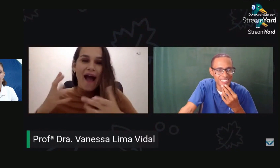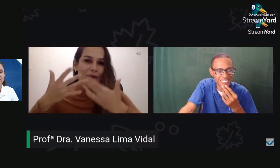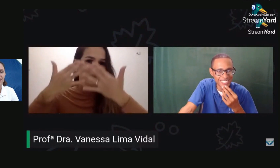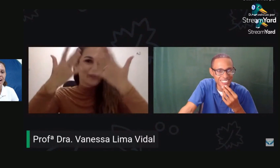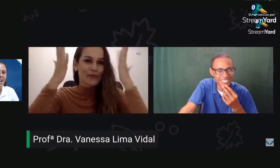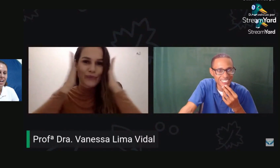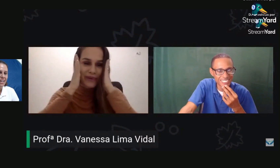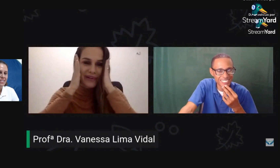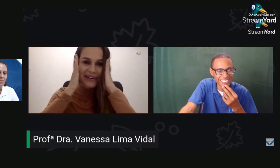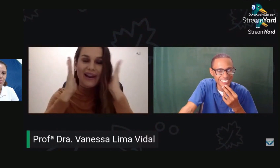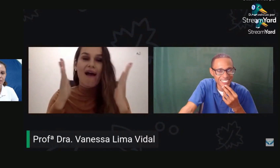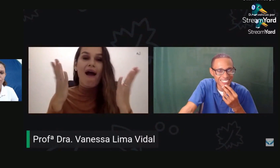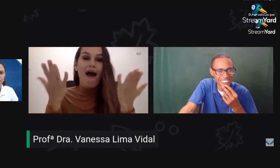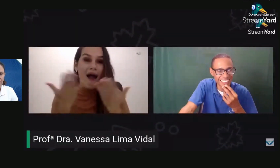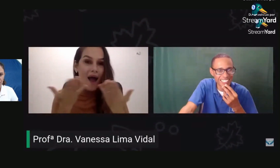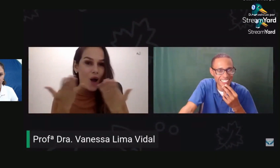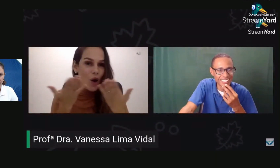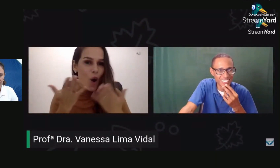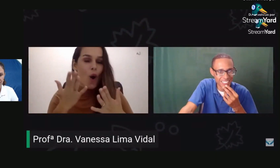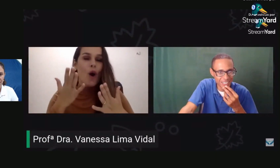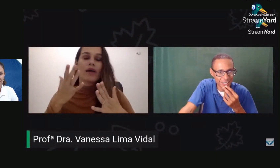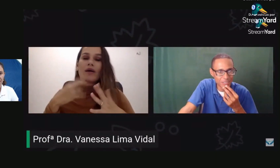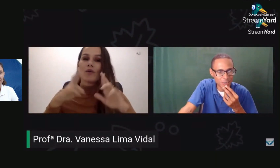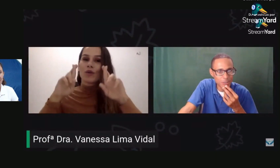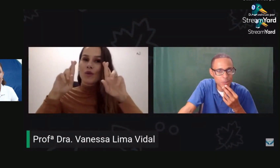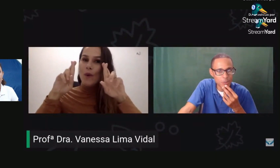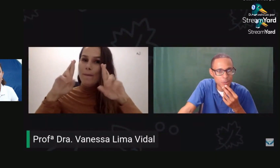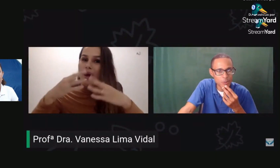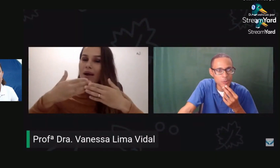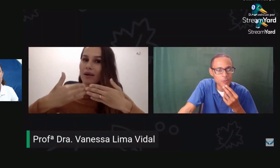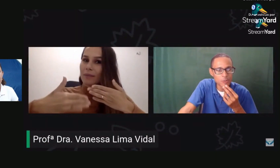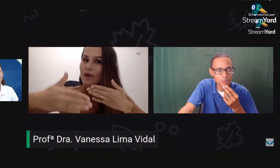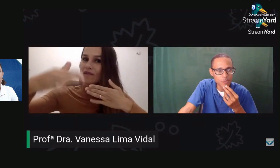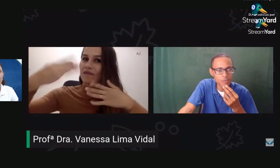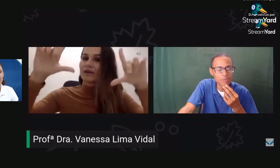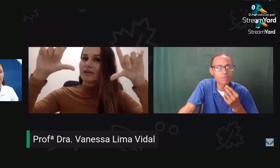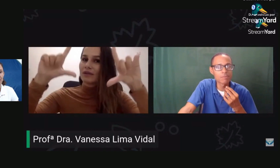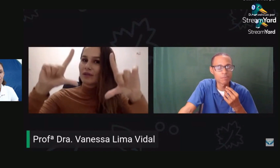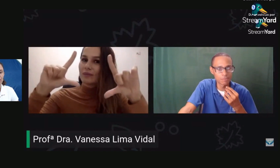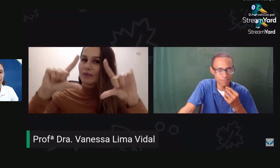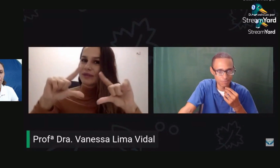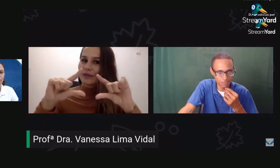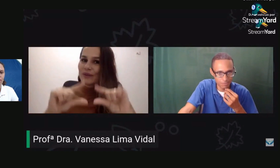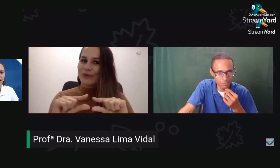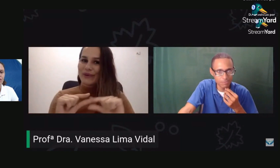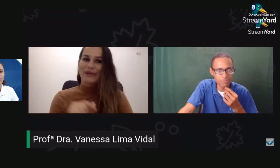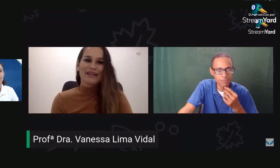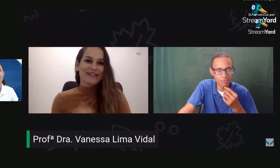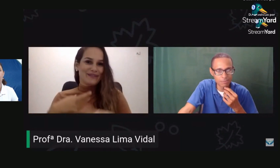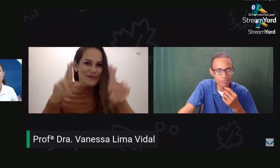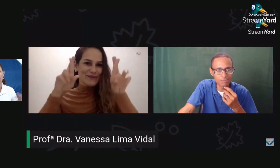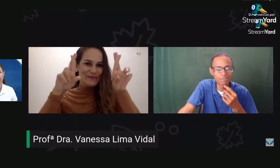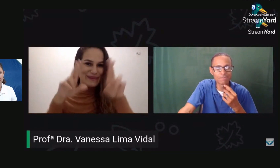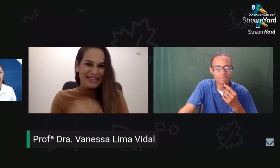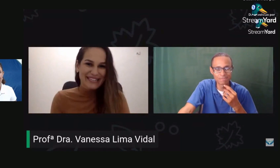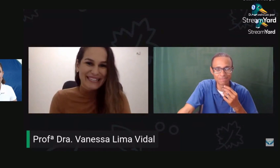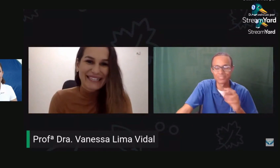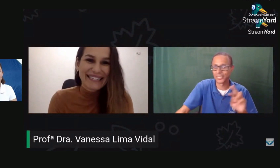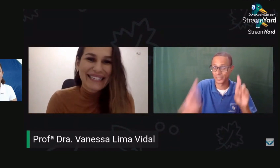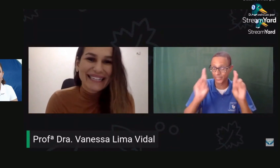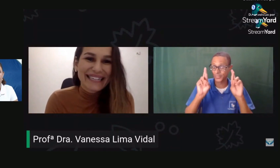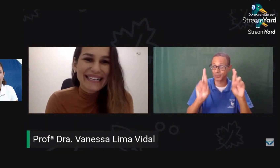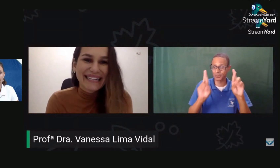convites especiais, enfim, muitas coisas. E agora eu espero de verdade que daqui para frente esses compromissos,